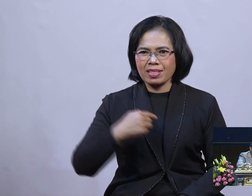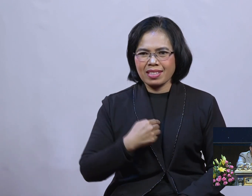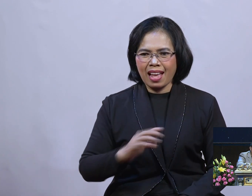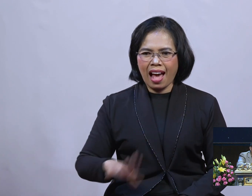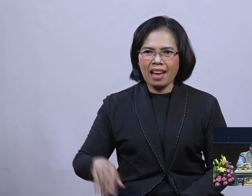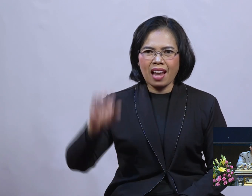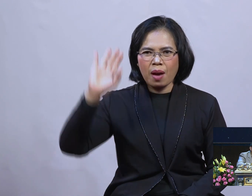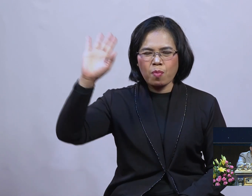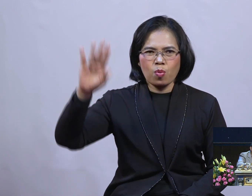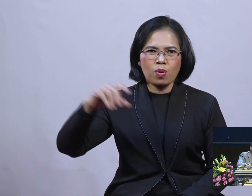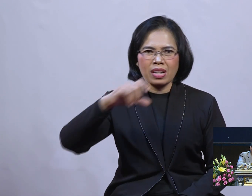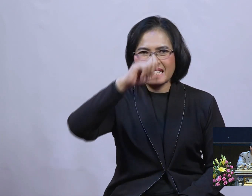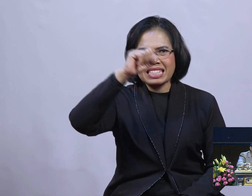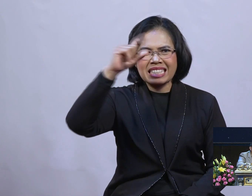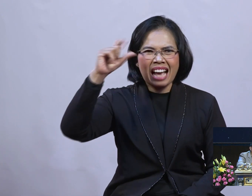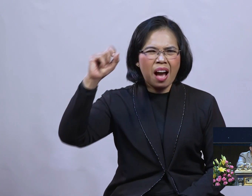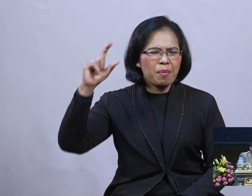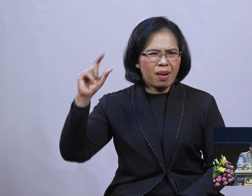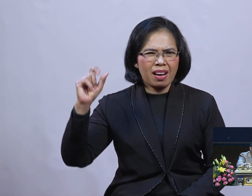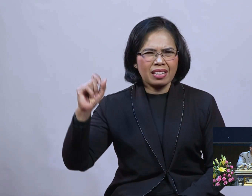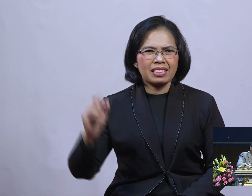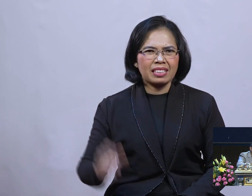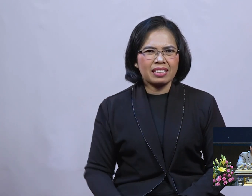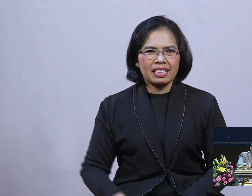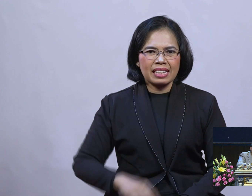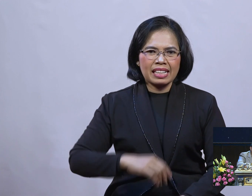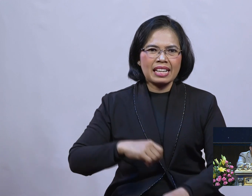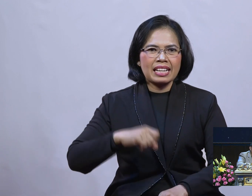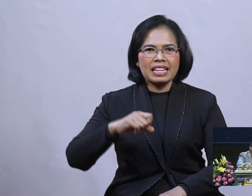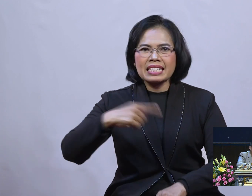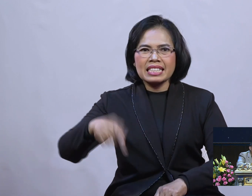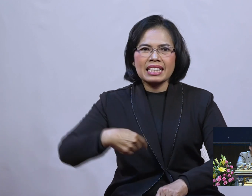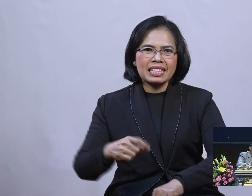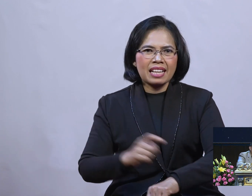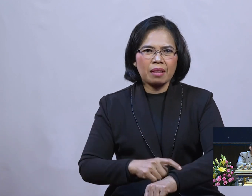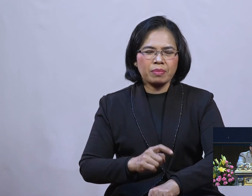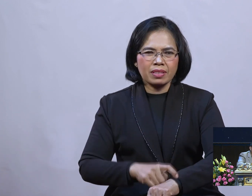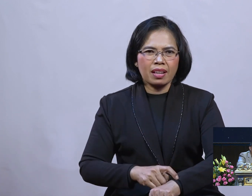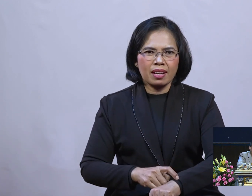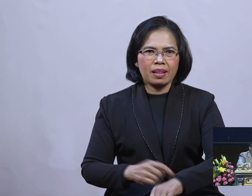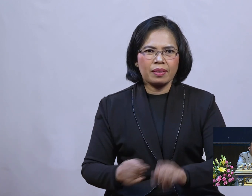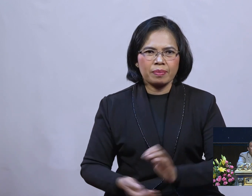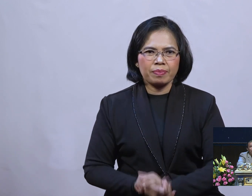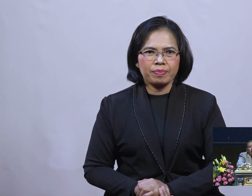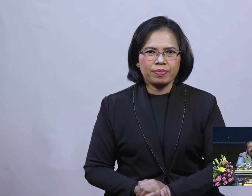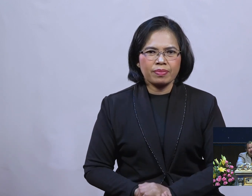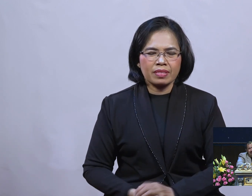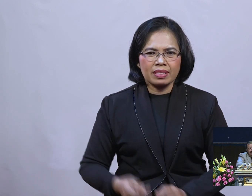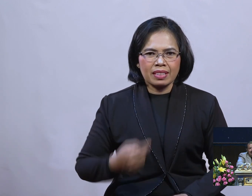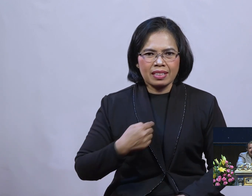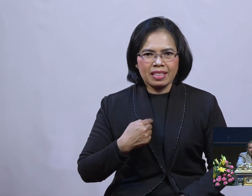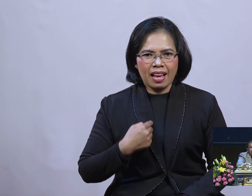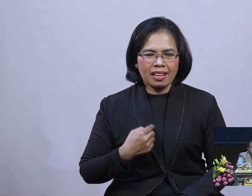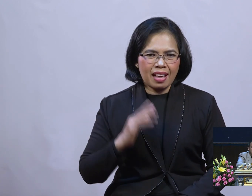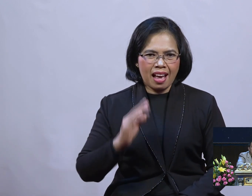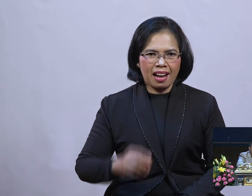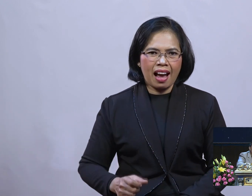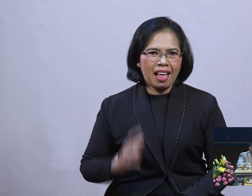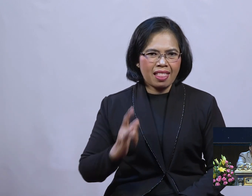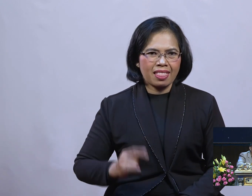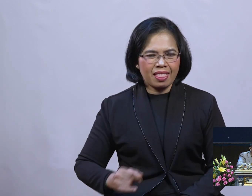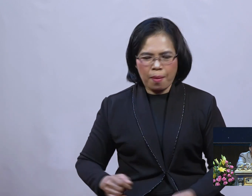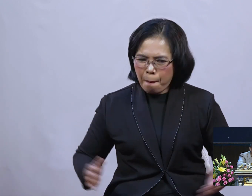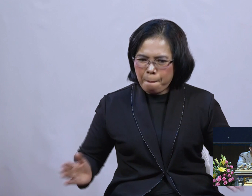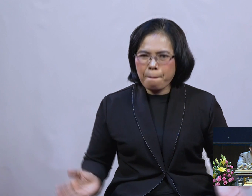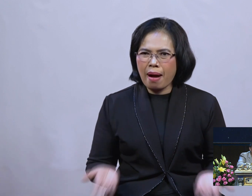every day every hour I need your cleansing power Aamir